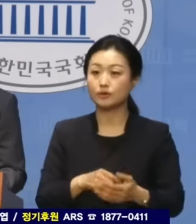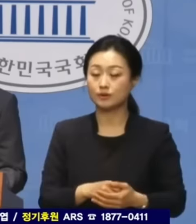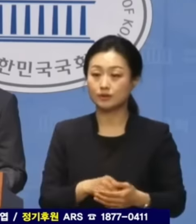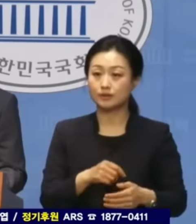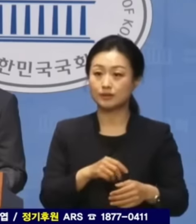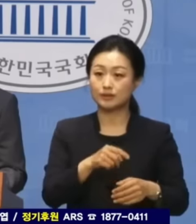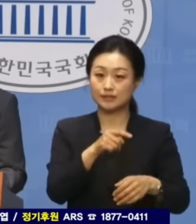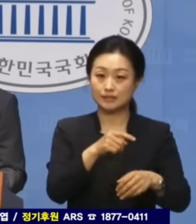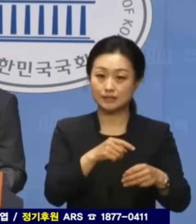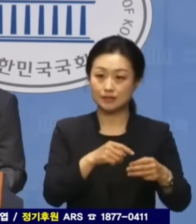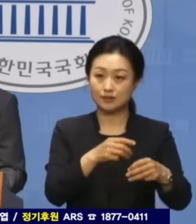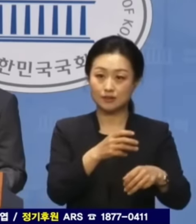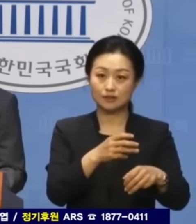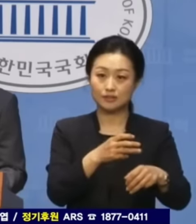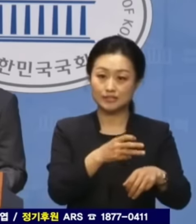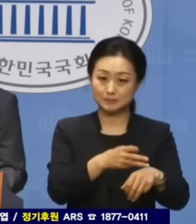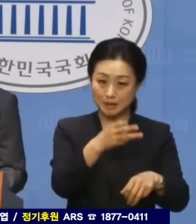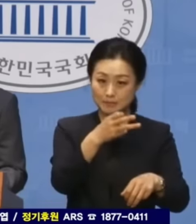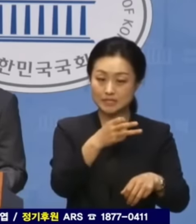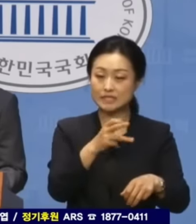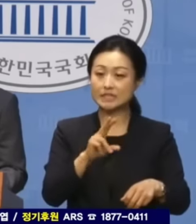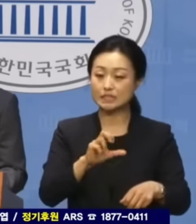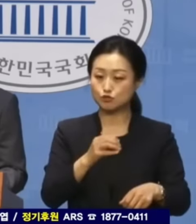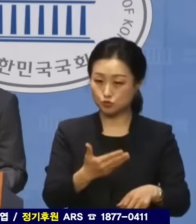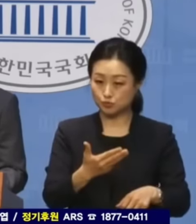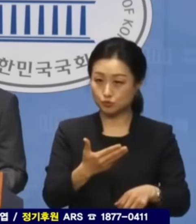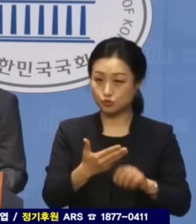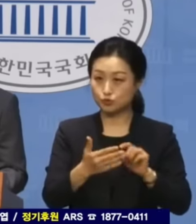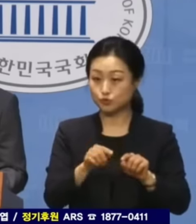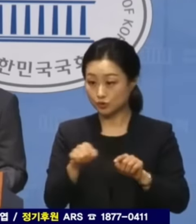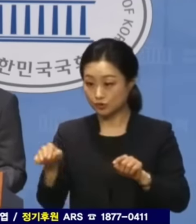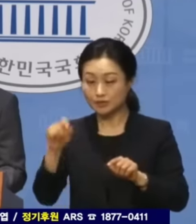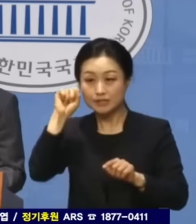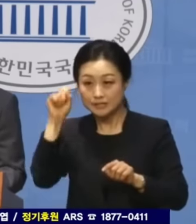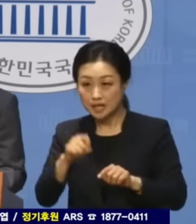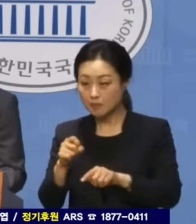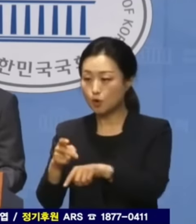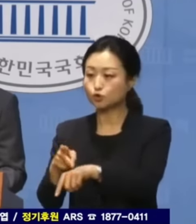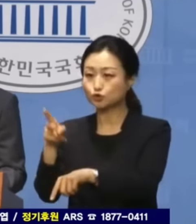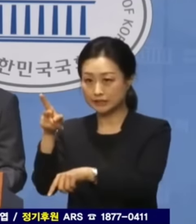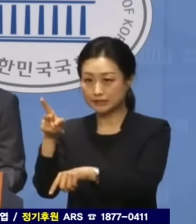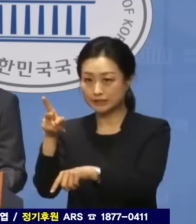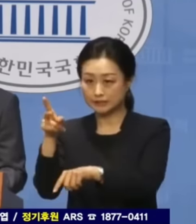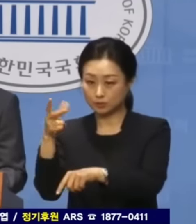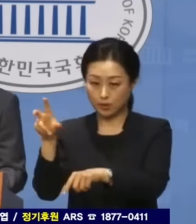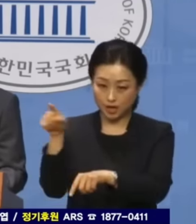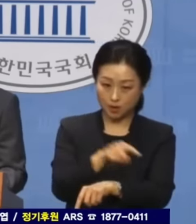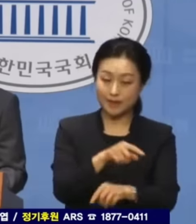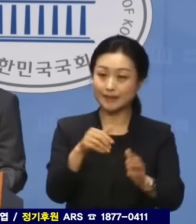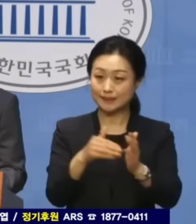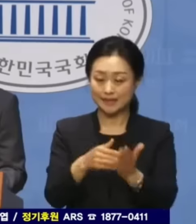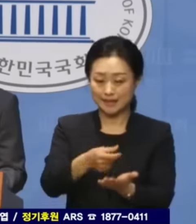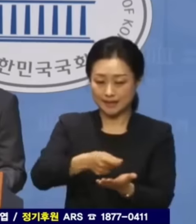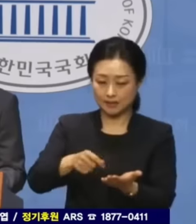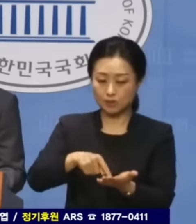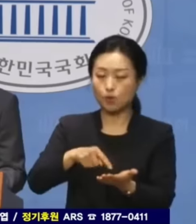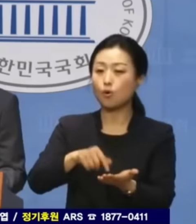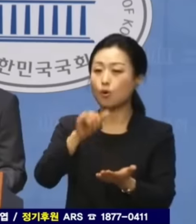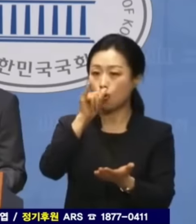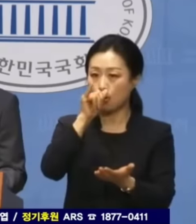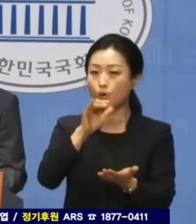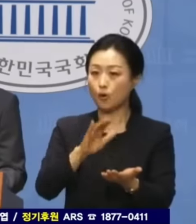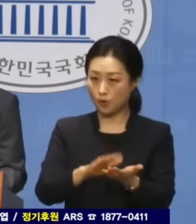13시 29분경에서 그 다음 날 새벽 2시로 확인된다라고 명백히 기재되어